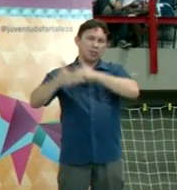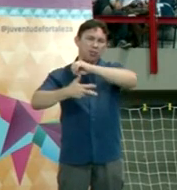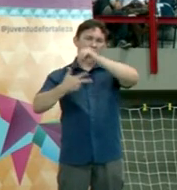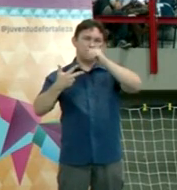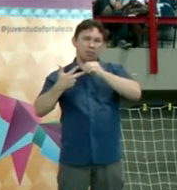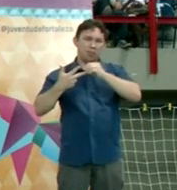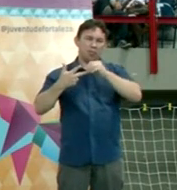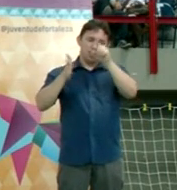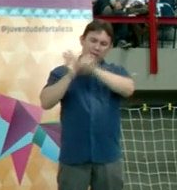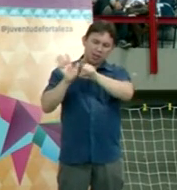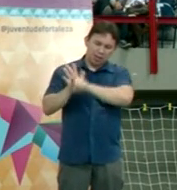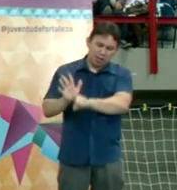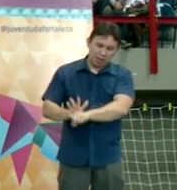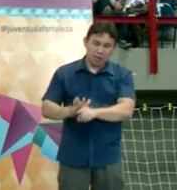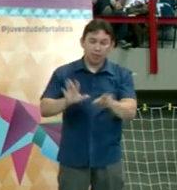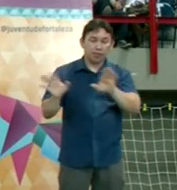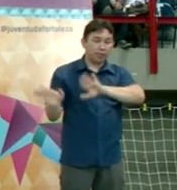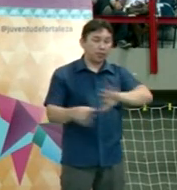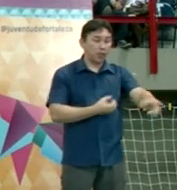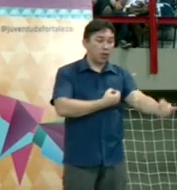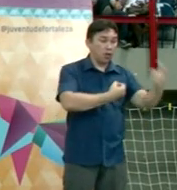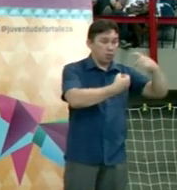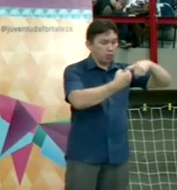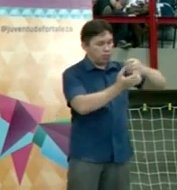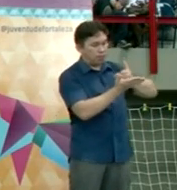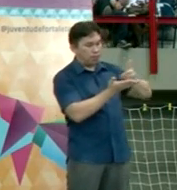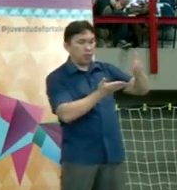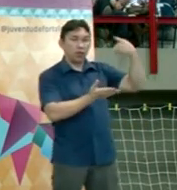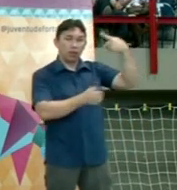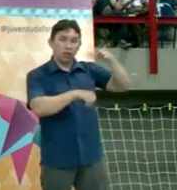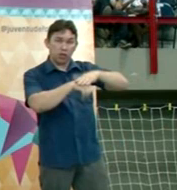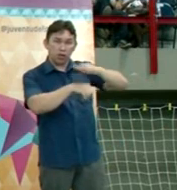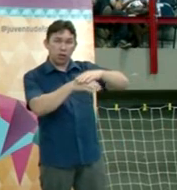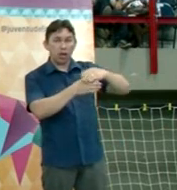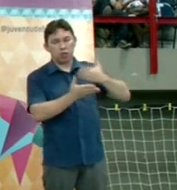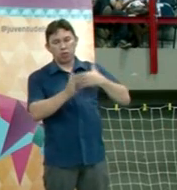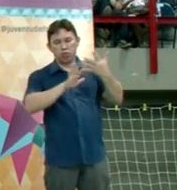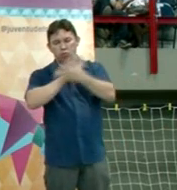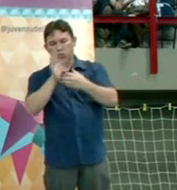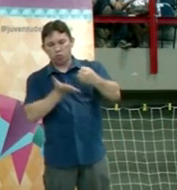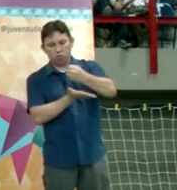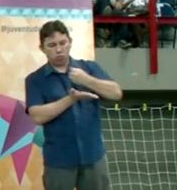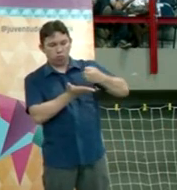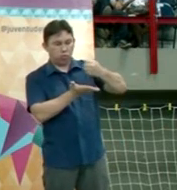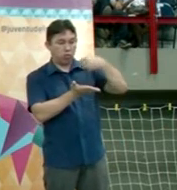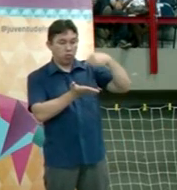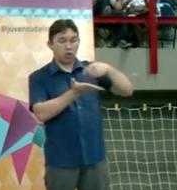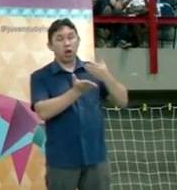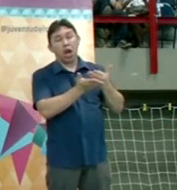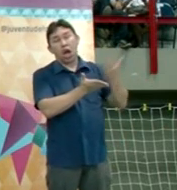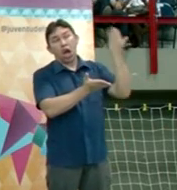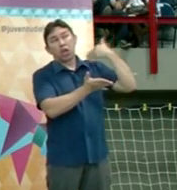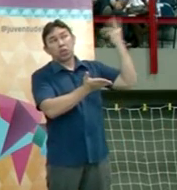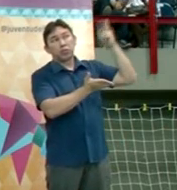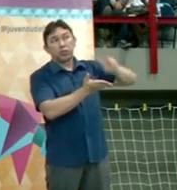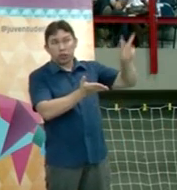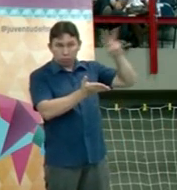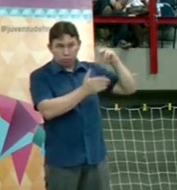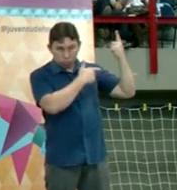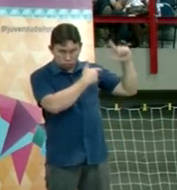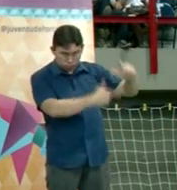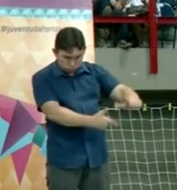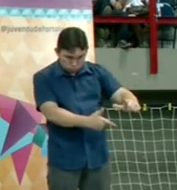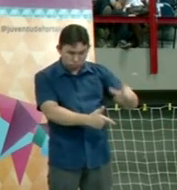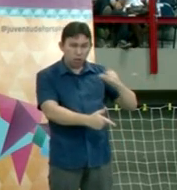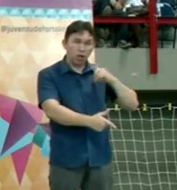guia de elaboração de questões. E aí, voltando para o começo, a história do texto base. Antigamente, nos vestibulares tradicionais,